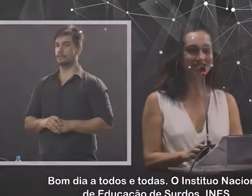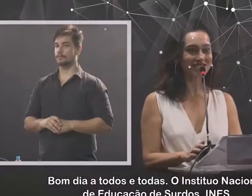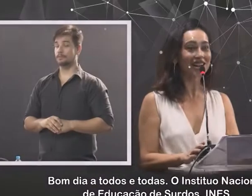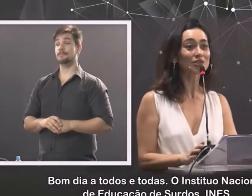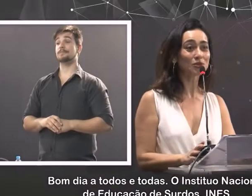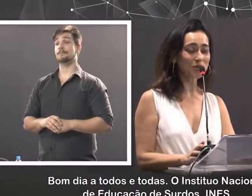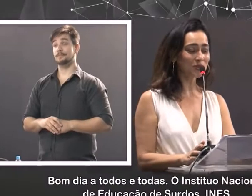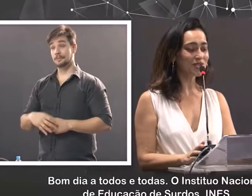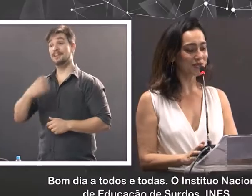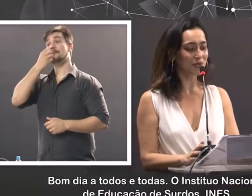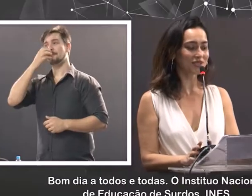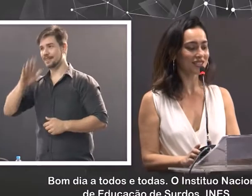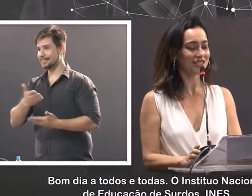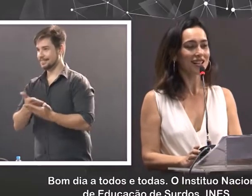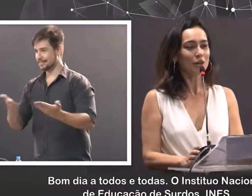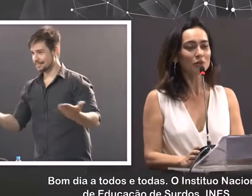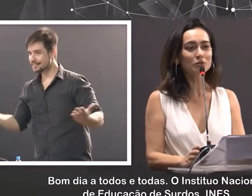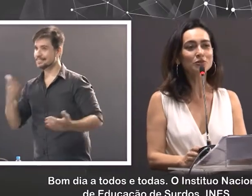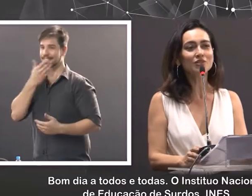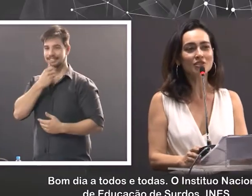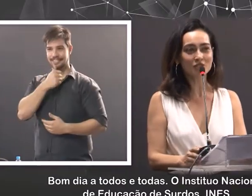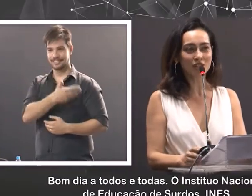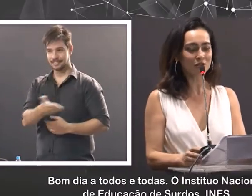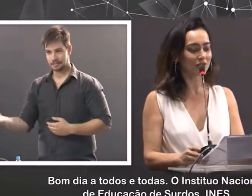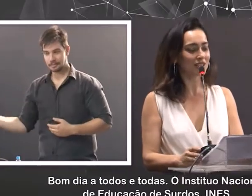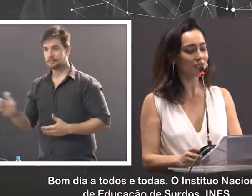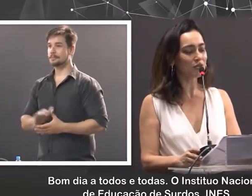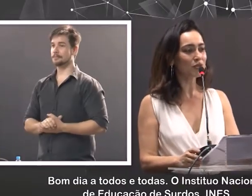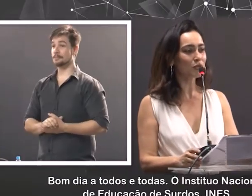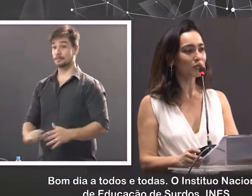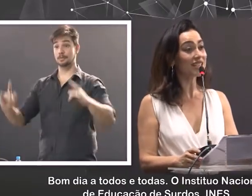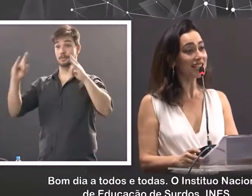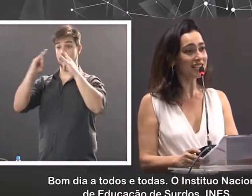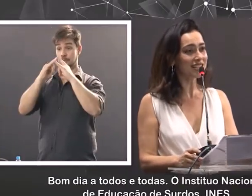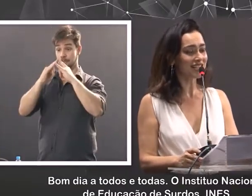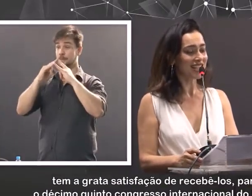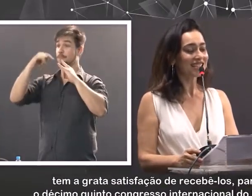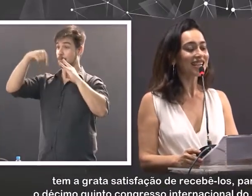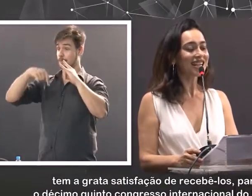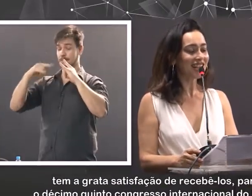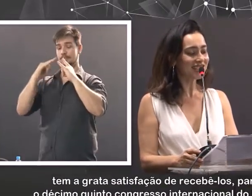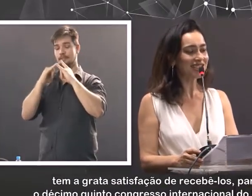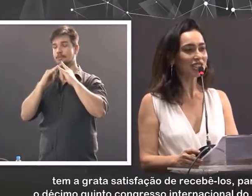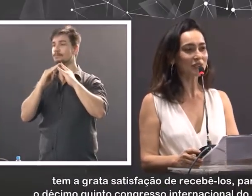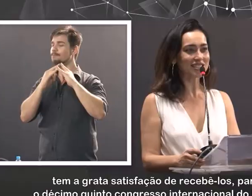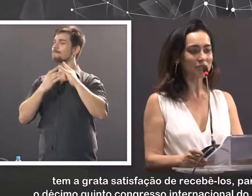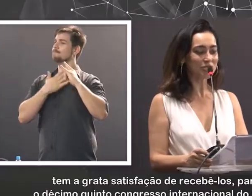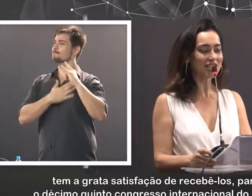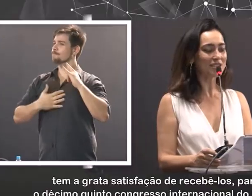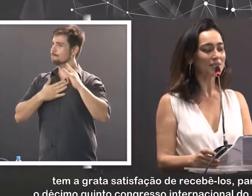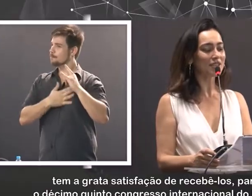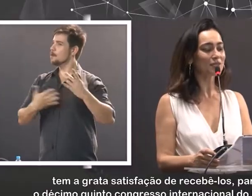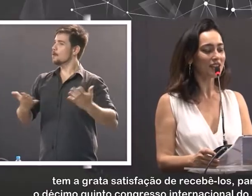Boa tarde a todos e todas. O Instituto Nacional de Educação de Surdos, INES, tem a grata satisfação de recebê-los